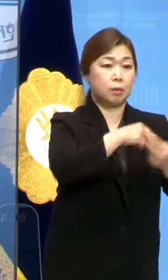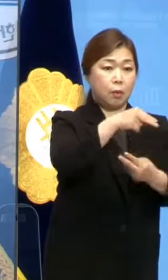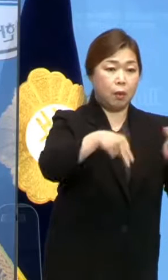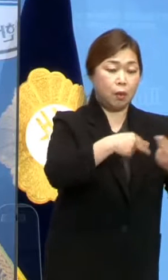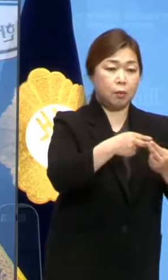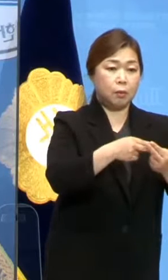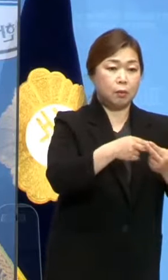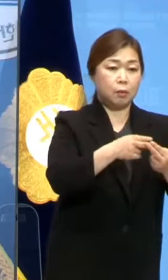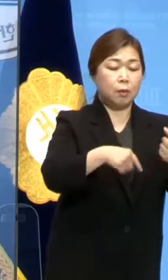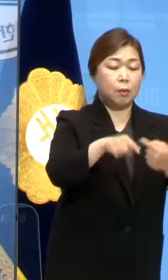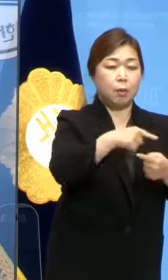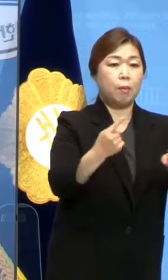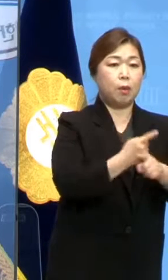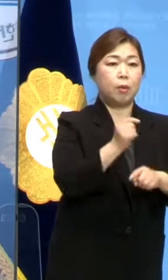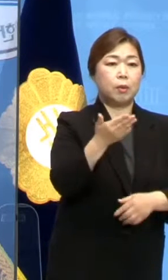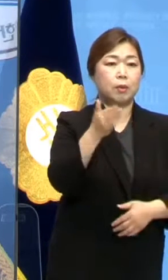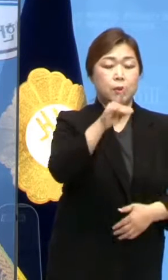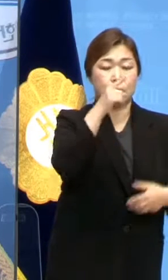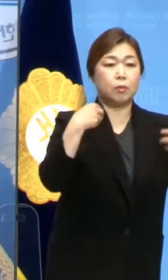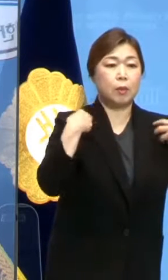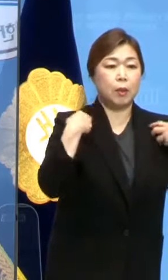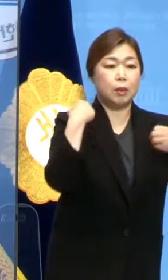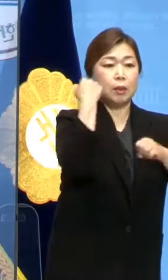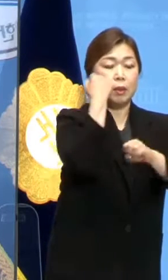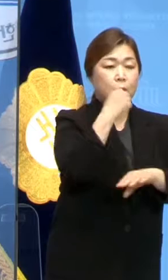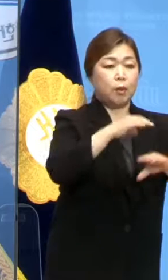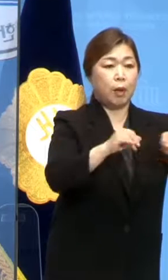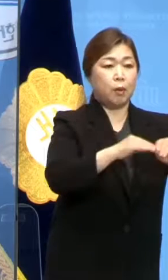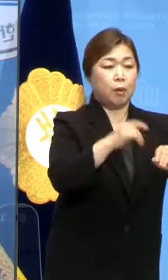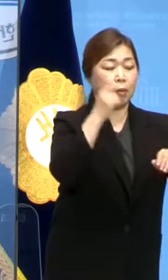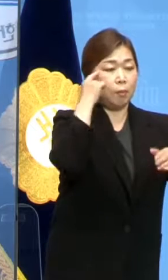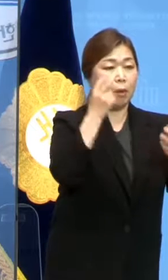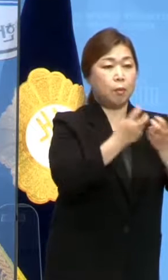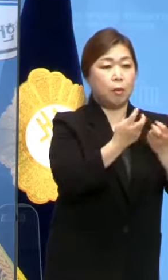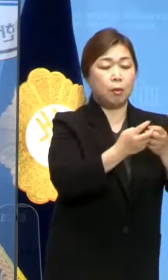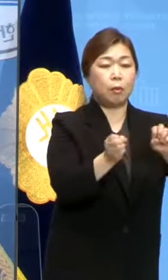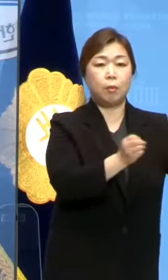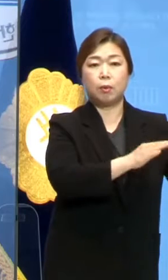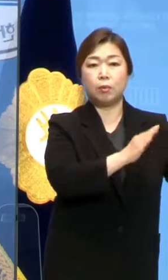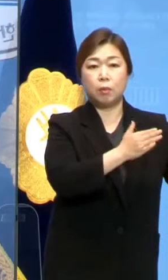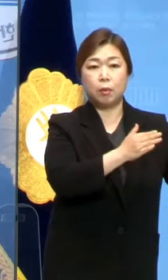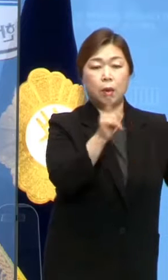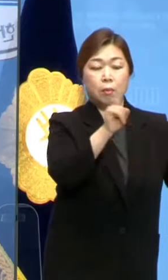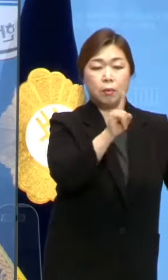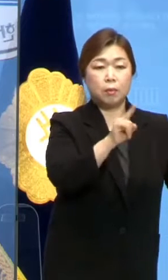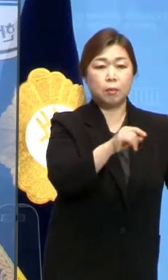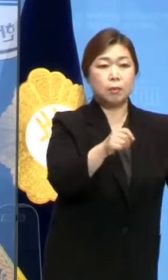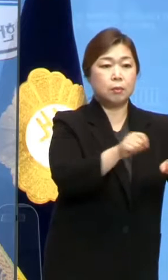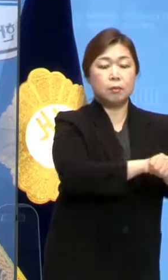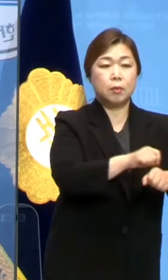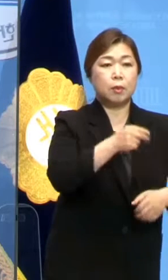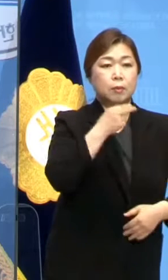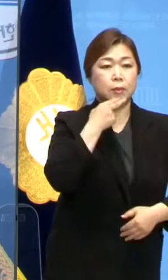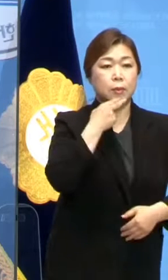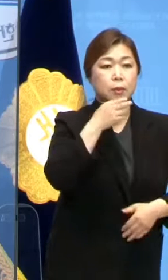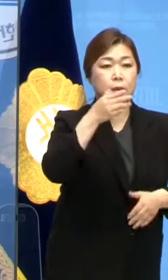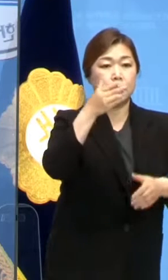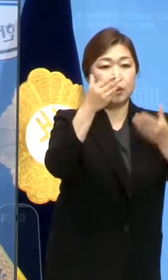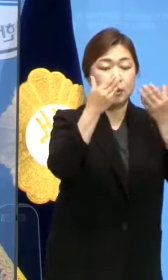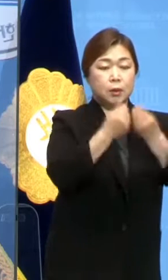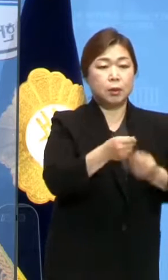정부가 근본적 해결 방안은 등한시 하고 아무런 긍정적 인 시범 사업도 진행 하지